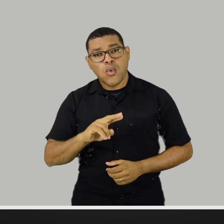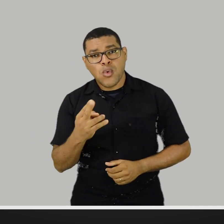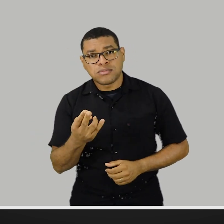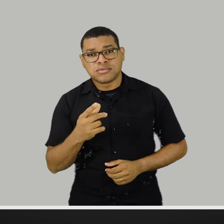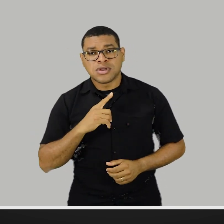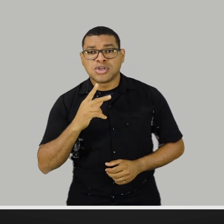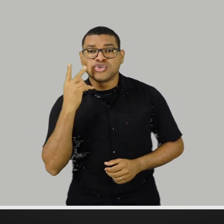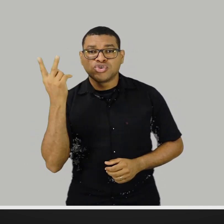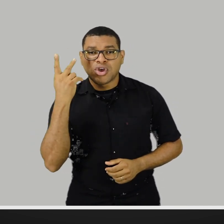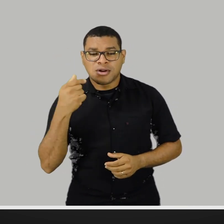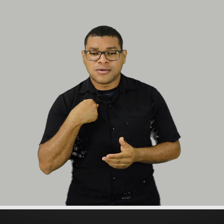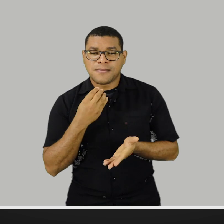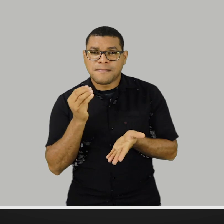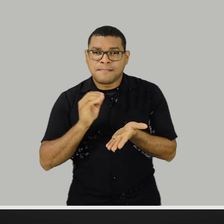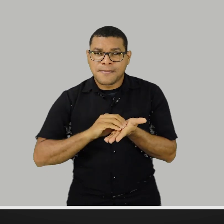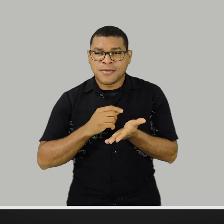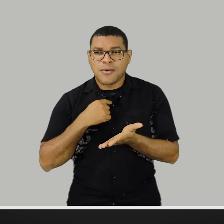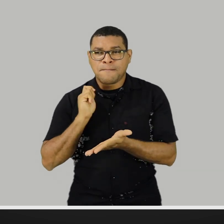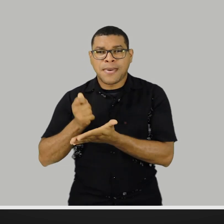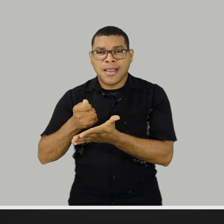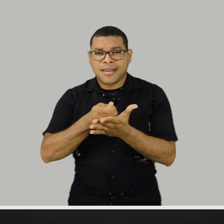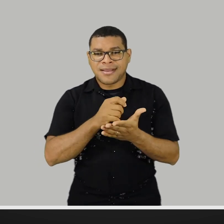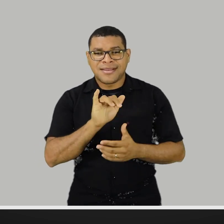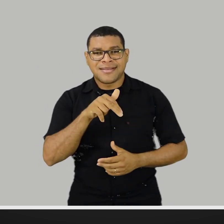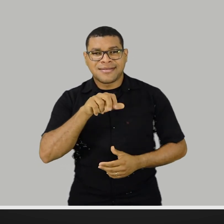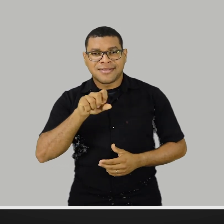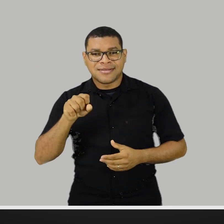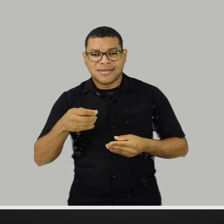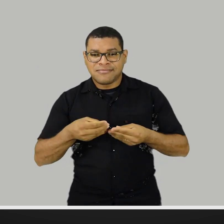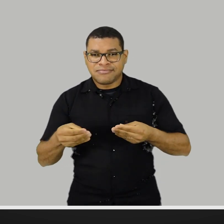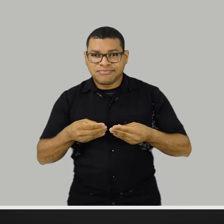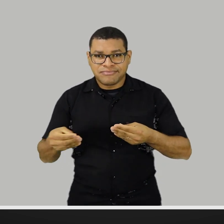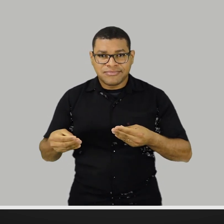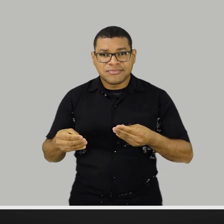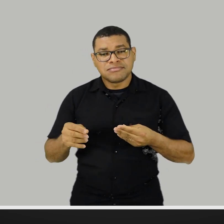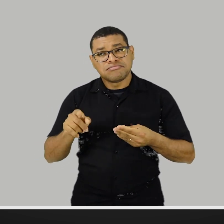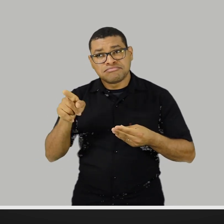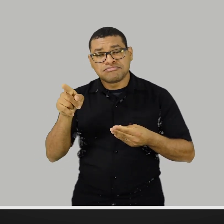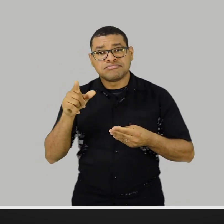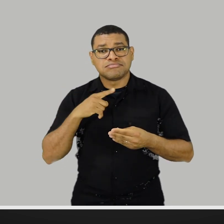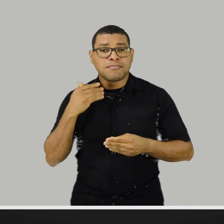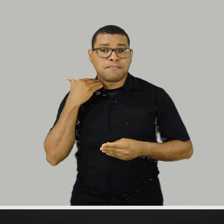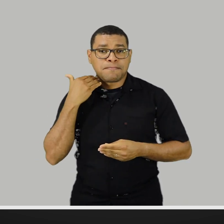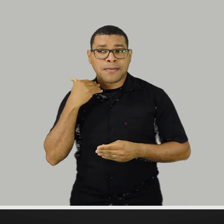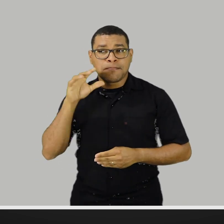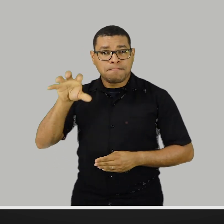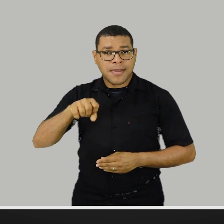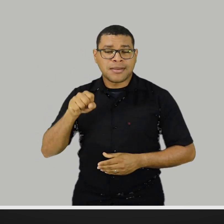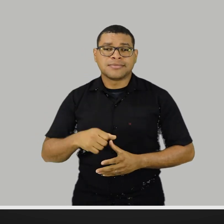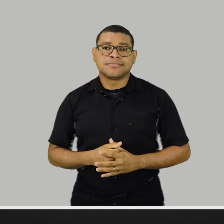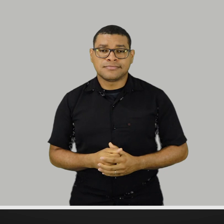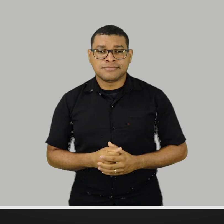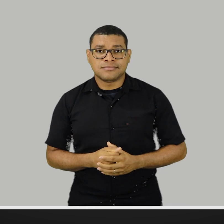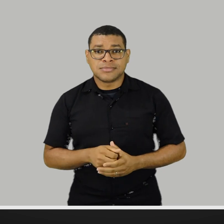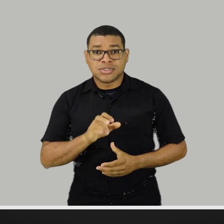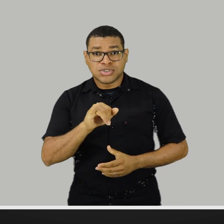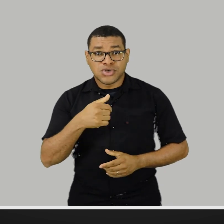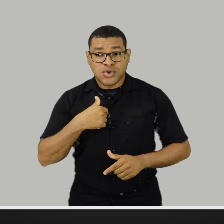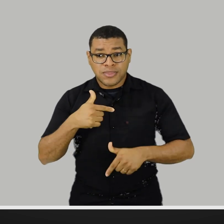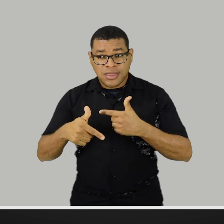pagamentos efetuados pelo INSS fornecido por agência bancária se Produtores Rurais